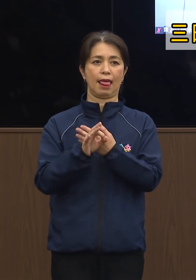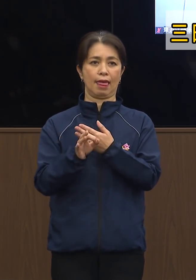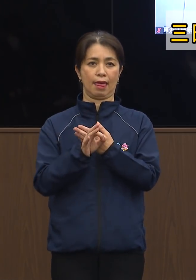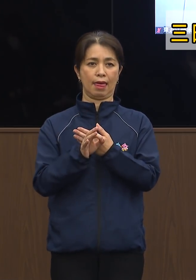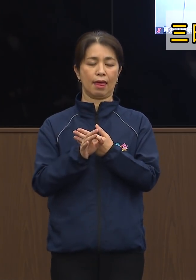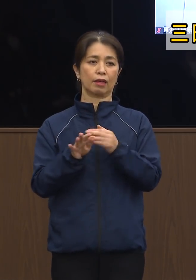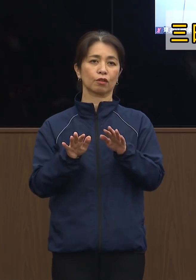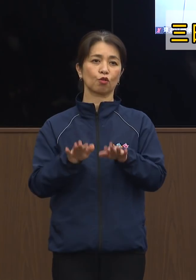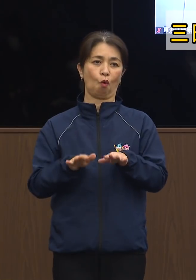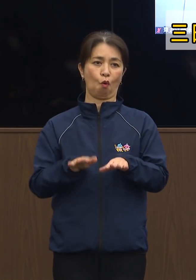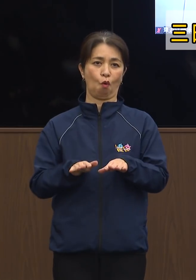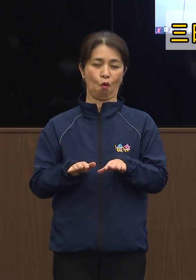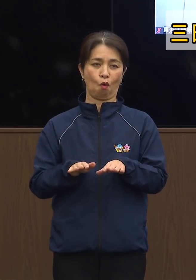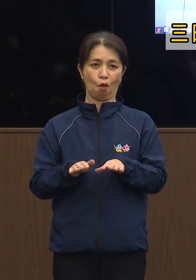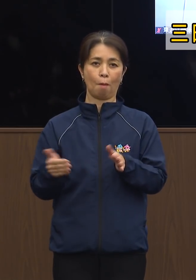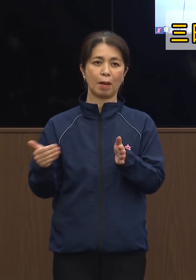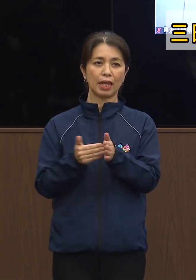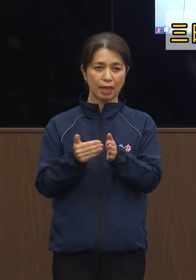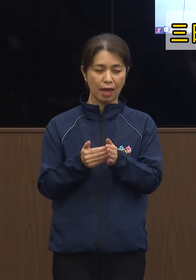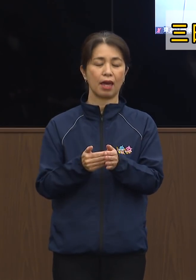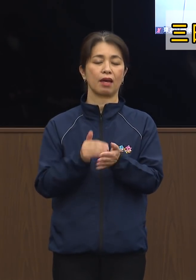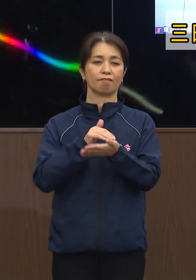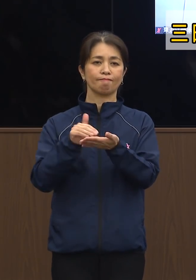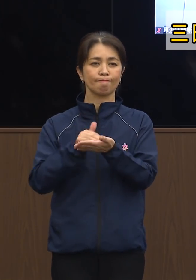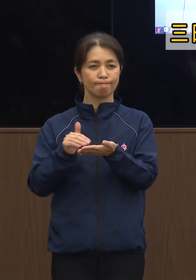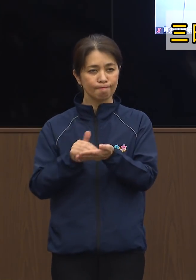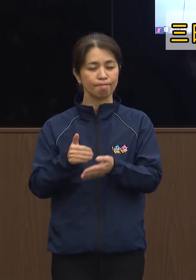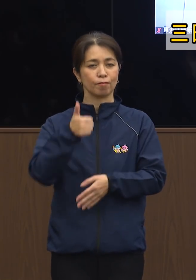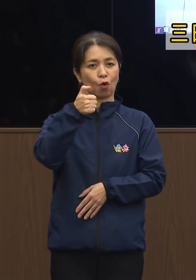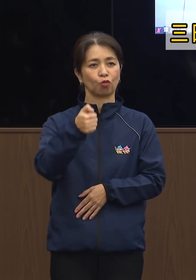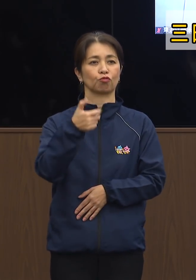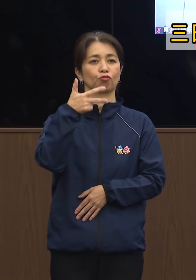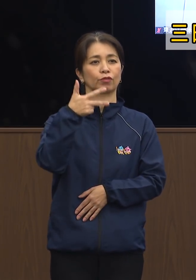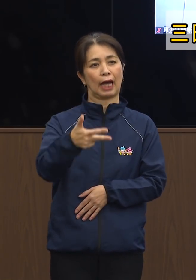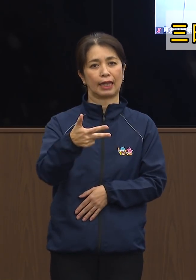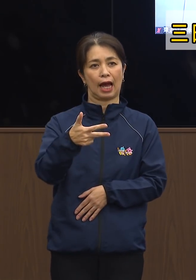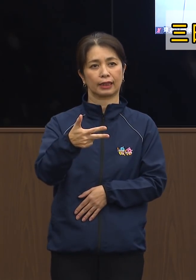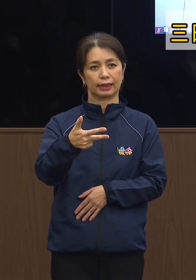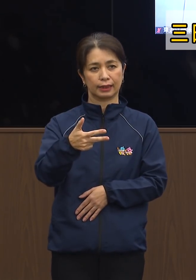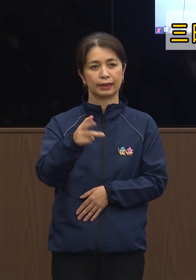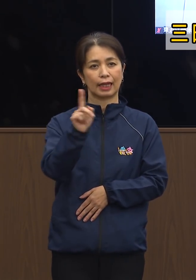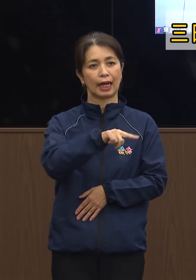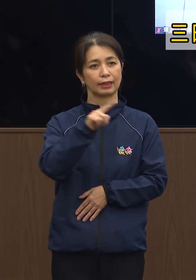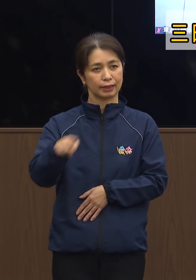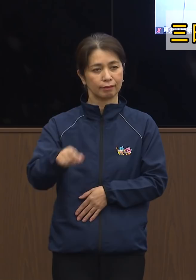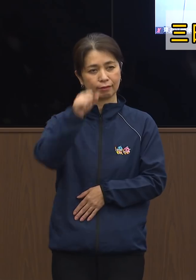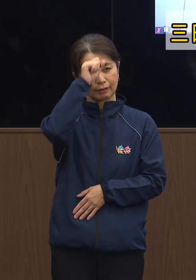今日をもって57例の患者が発生しております。